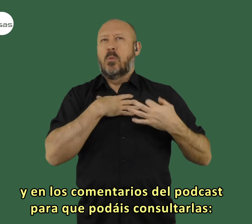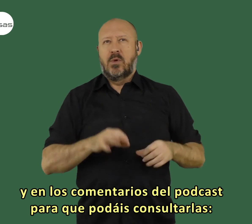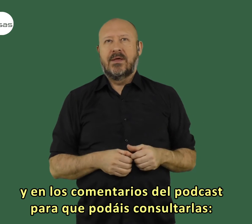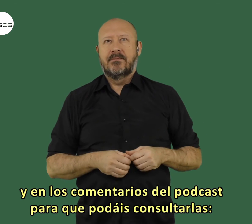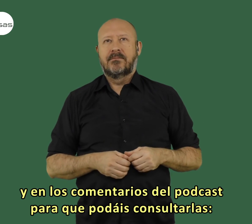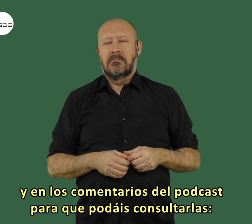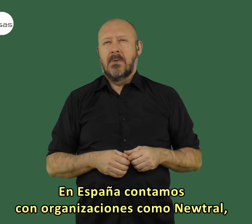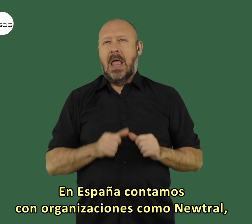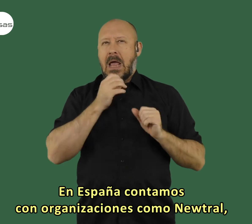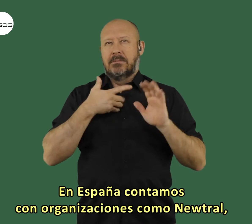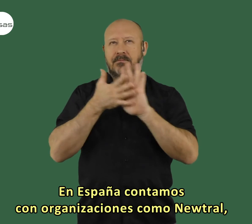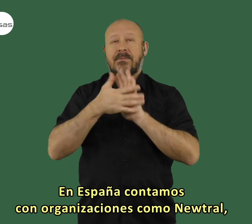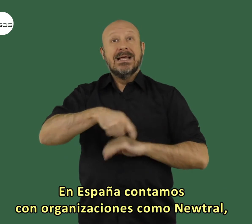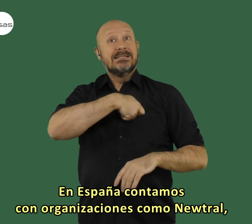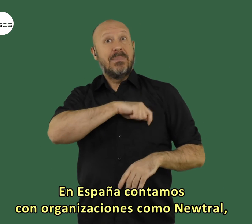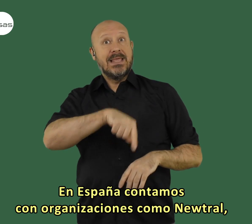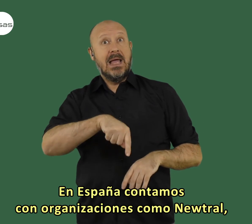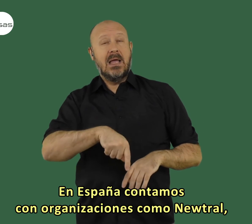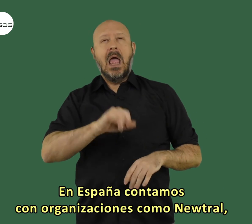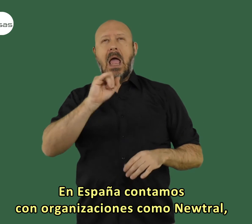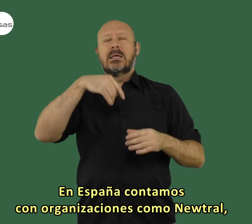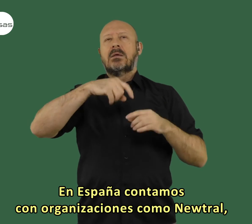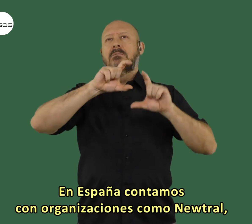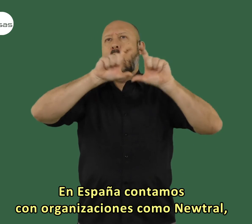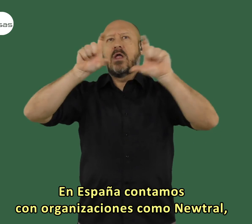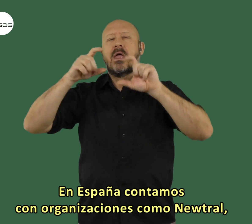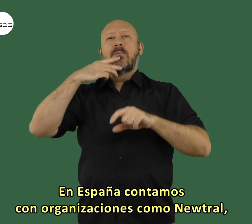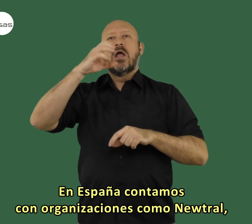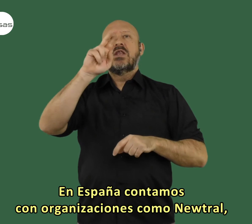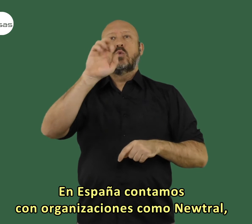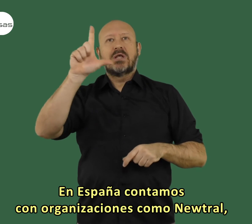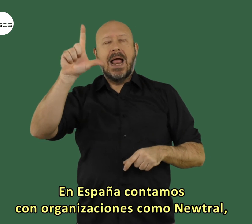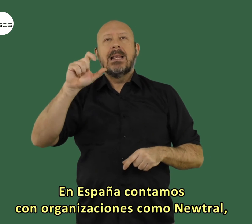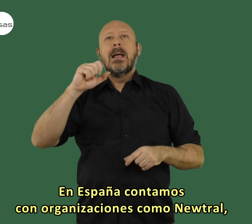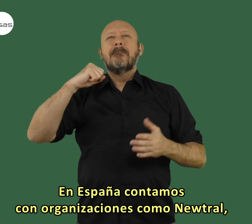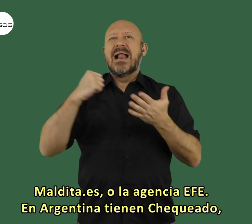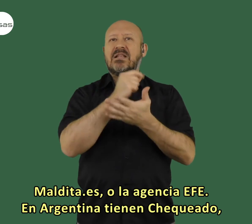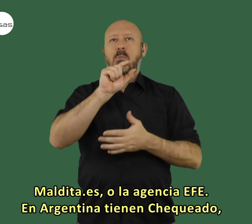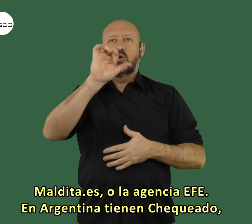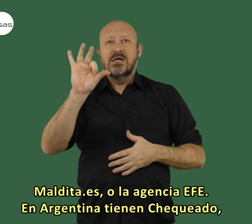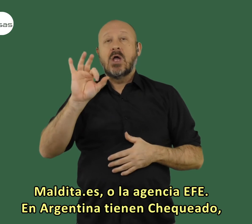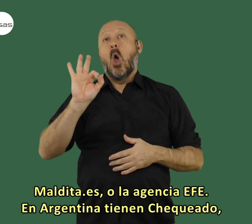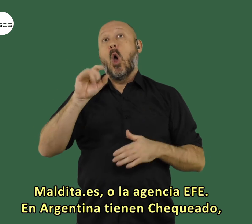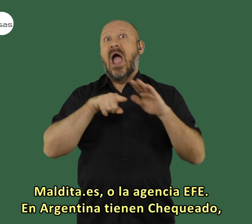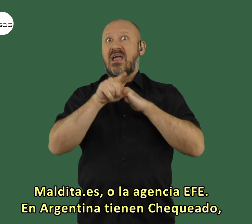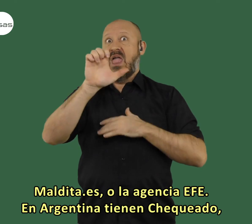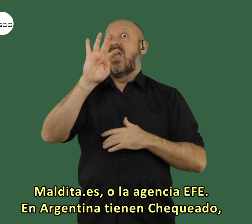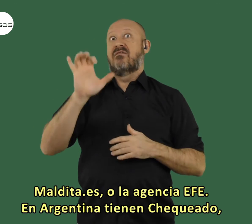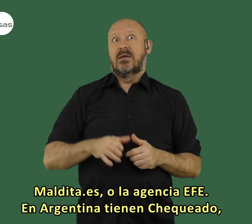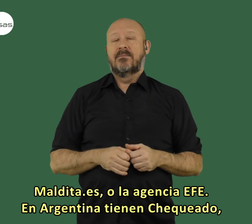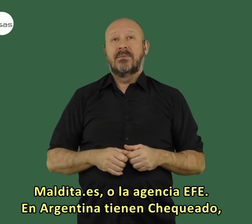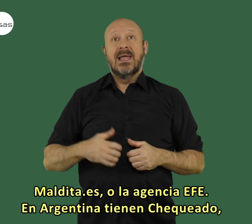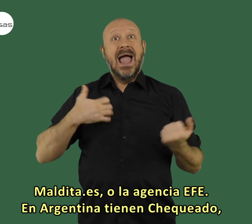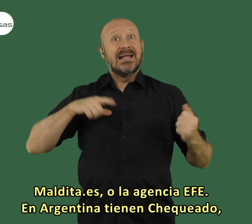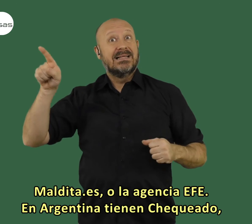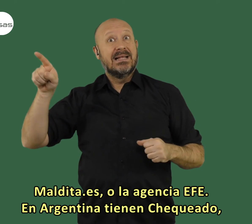podáis consultarlas. Vamos allá. En España contamos con organizaciones como Neutral, Maldita.es o la agencia